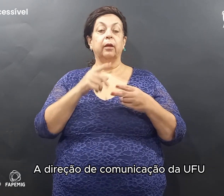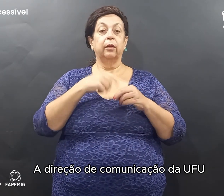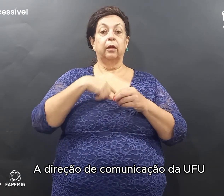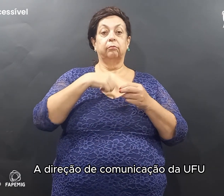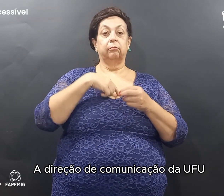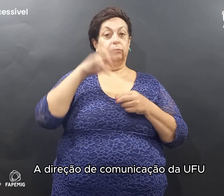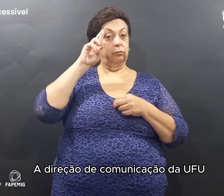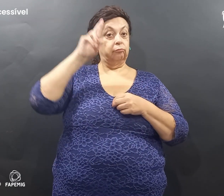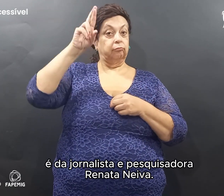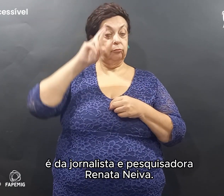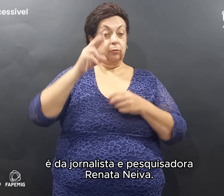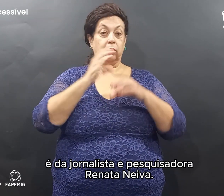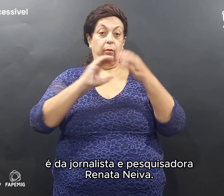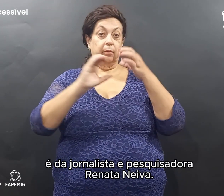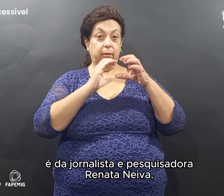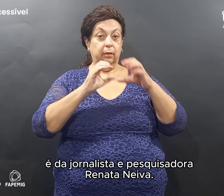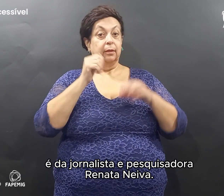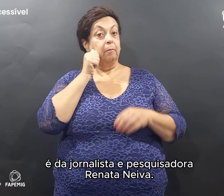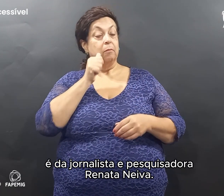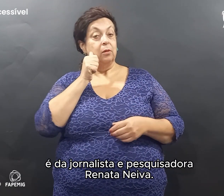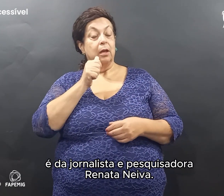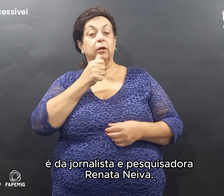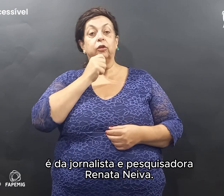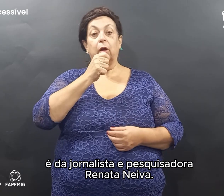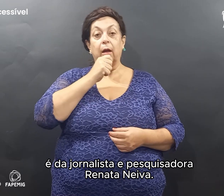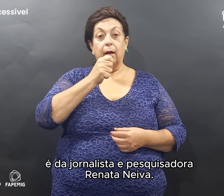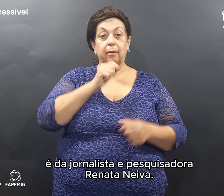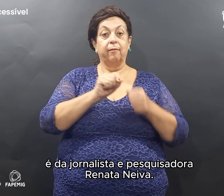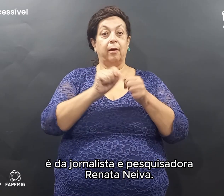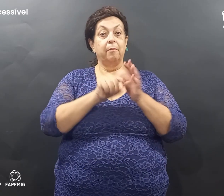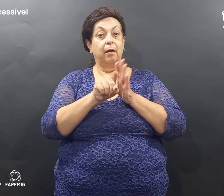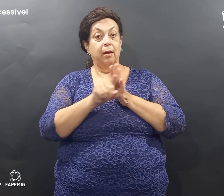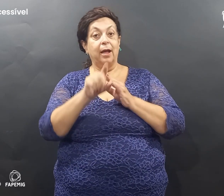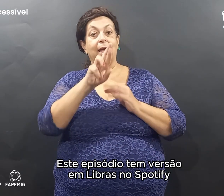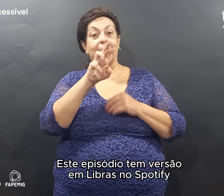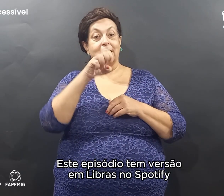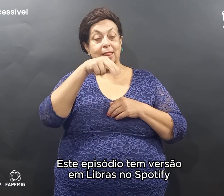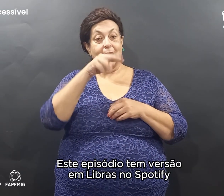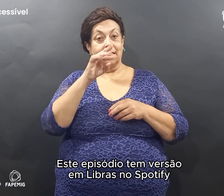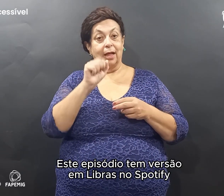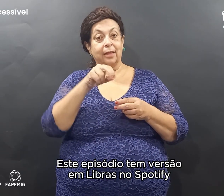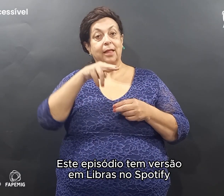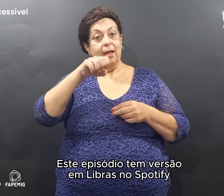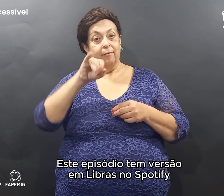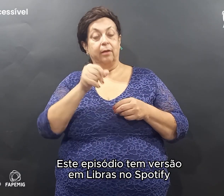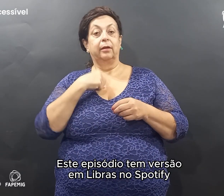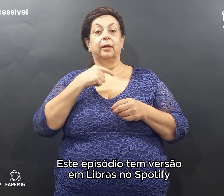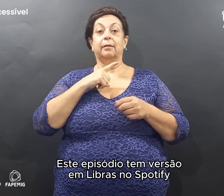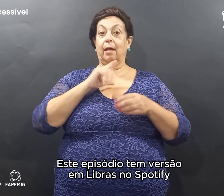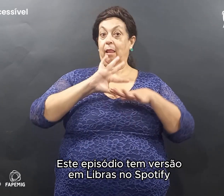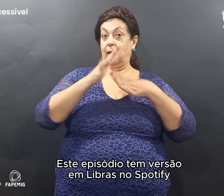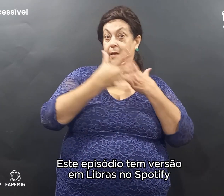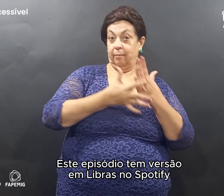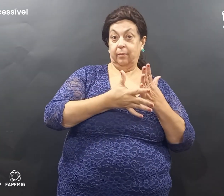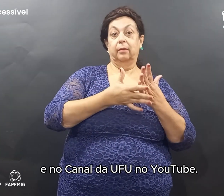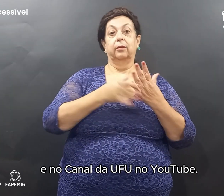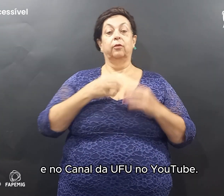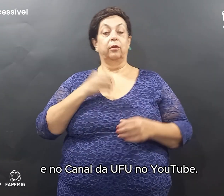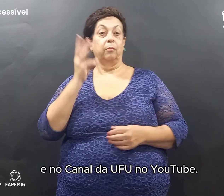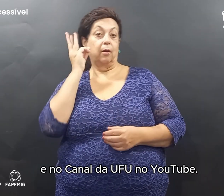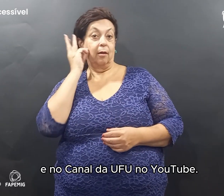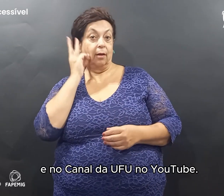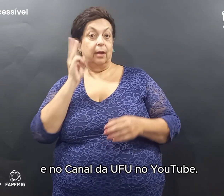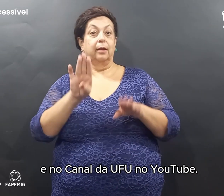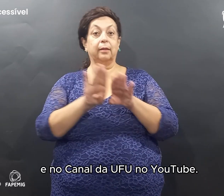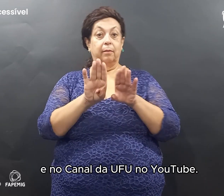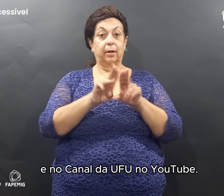de comunicação da UFO é da jornalista e pesquisadora Renata Neiva. Este episódio tem versão em Libras no Spotify e no